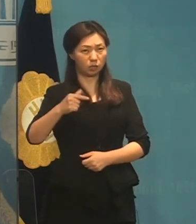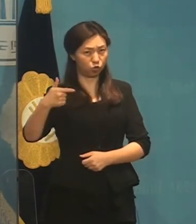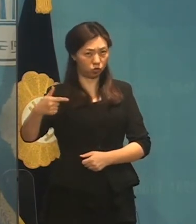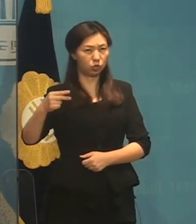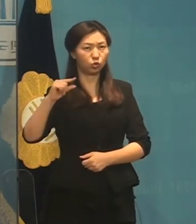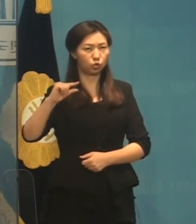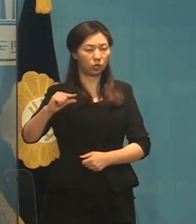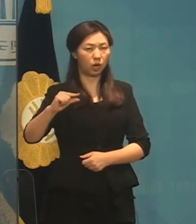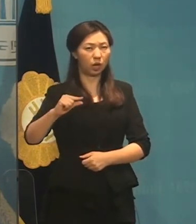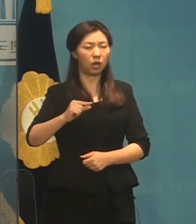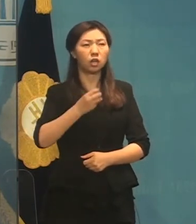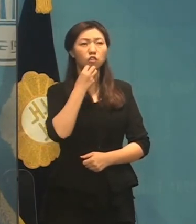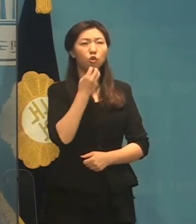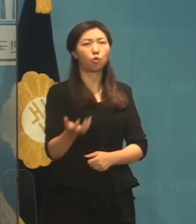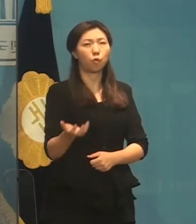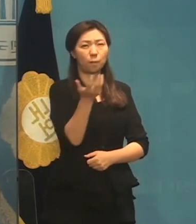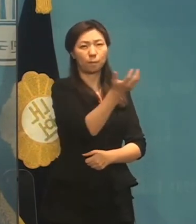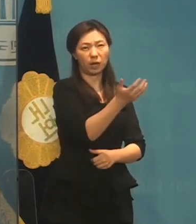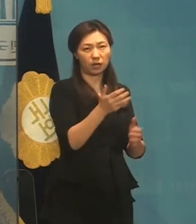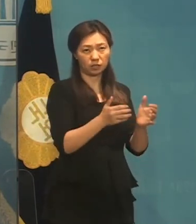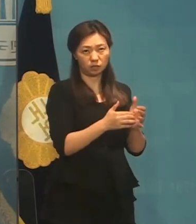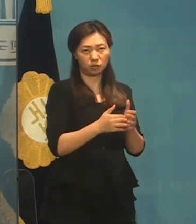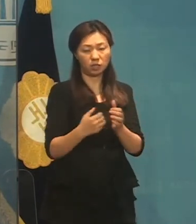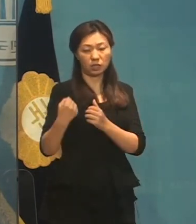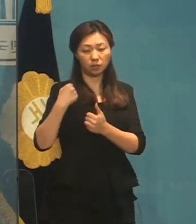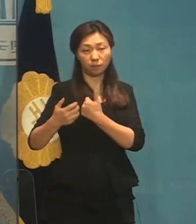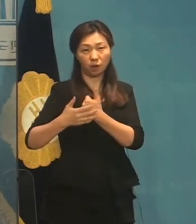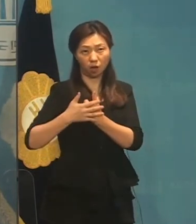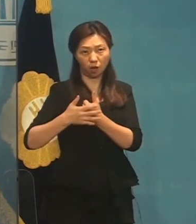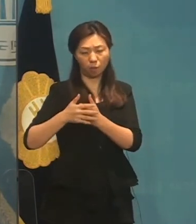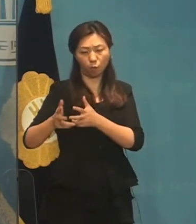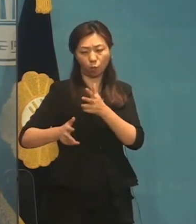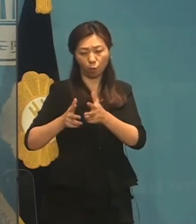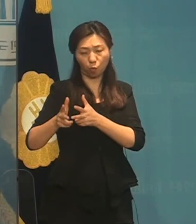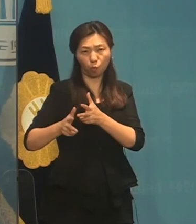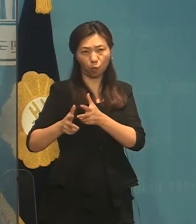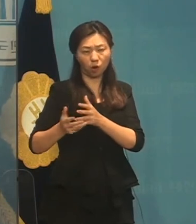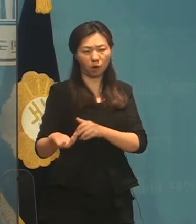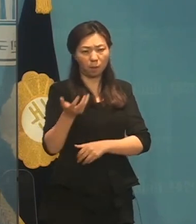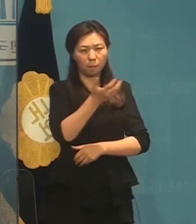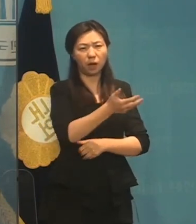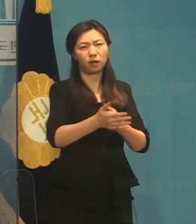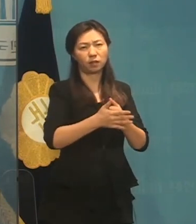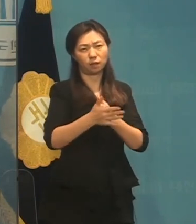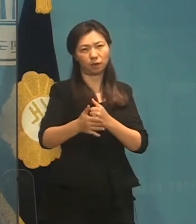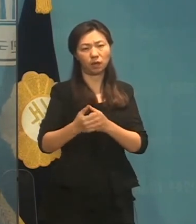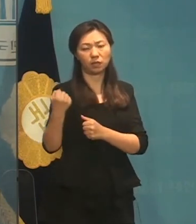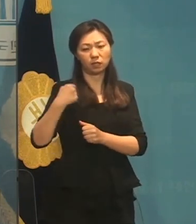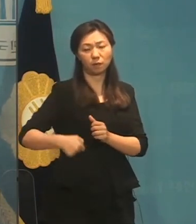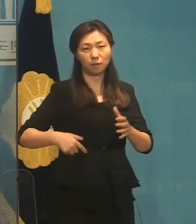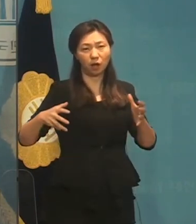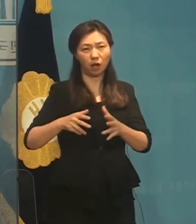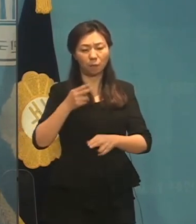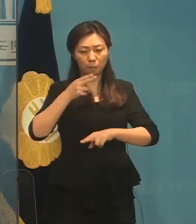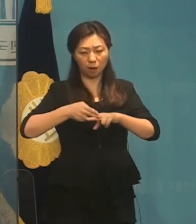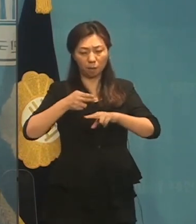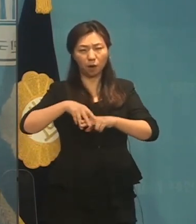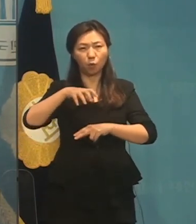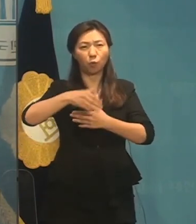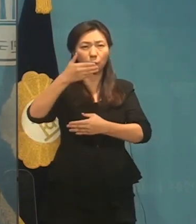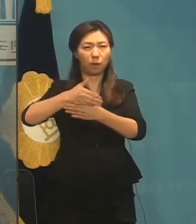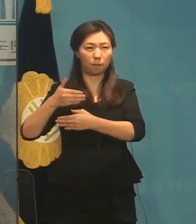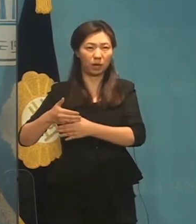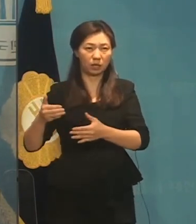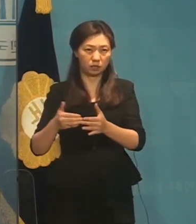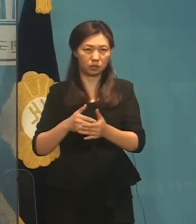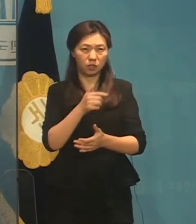떠났습니다. 협력업체들도 공장을 옮기고 식당들은 문을 닫았습니다. 대기업에 취업하던